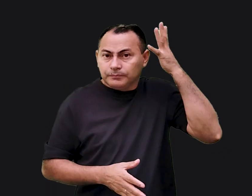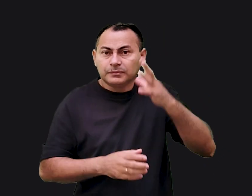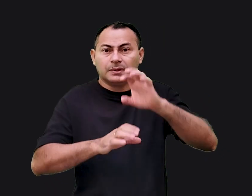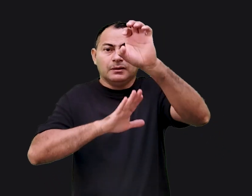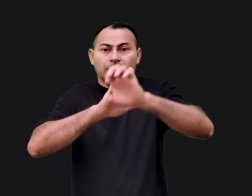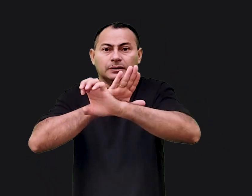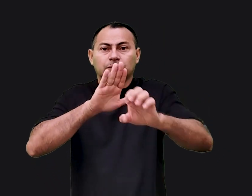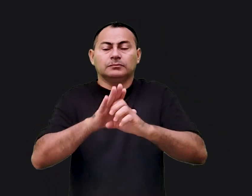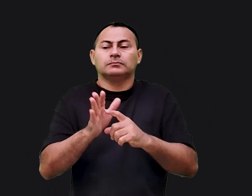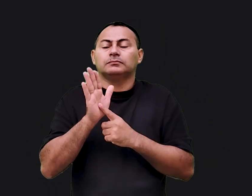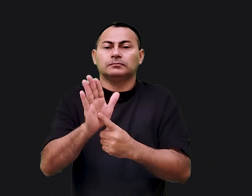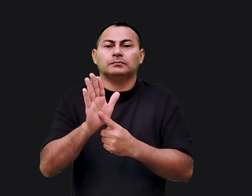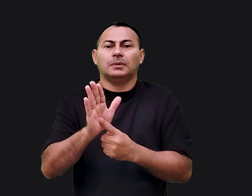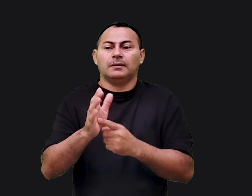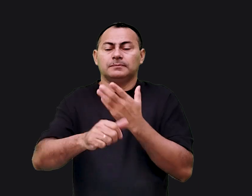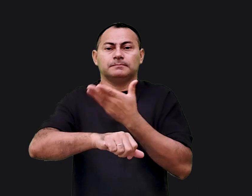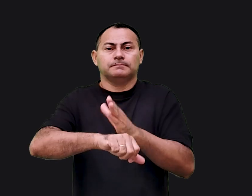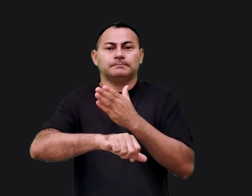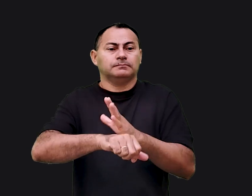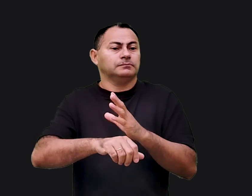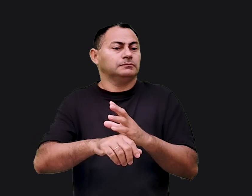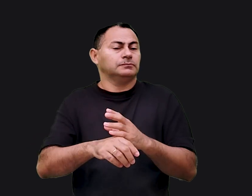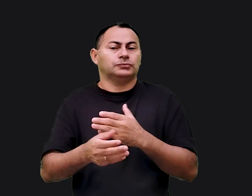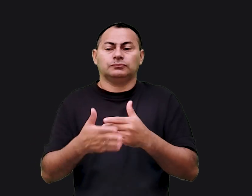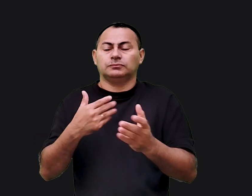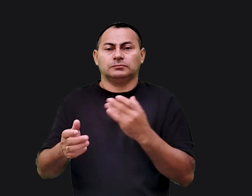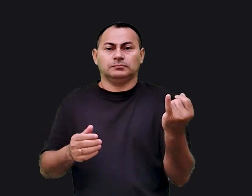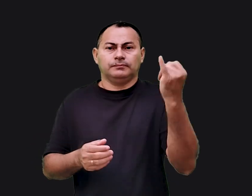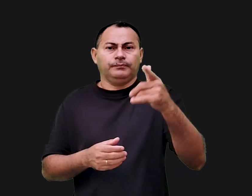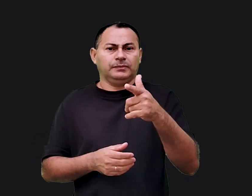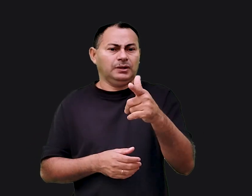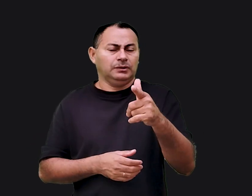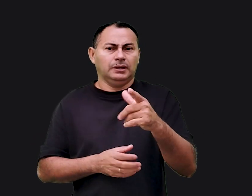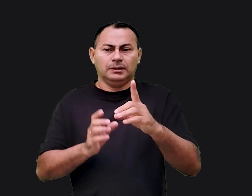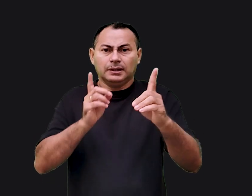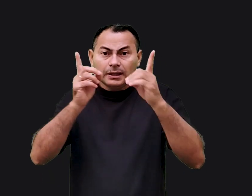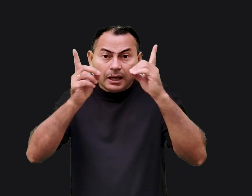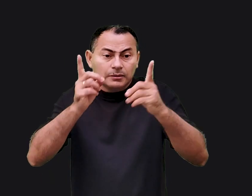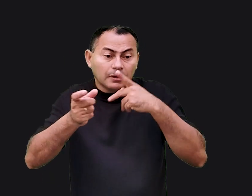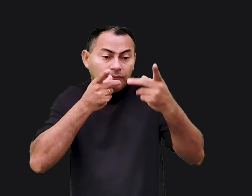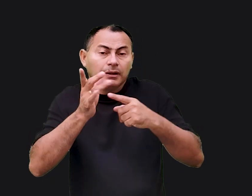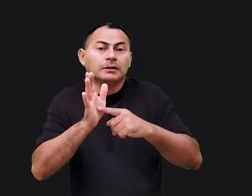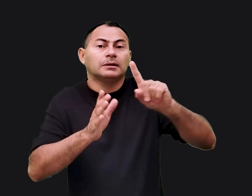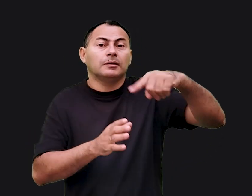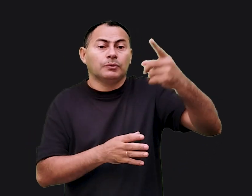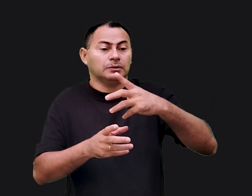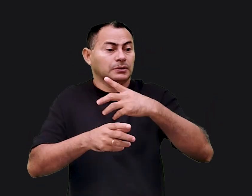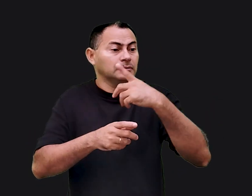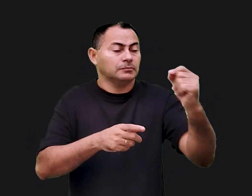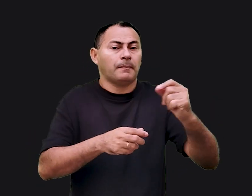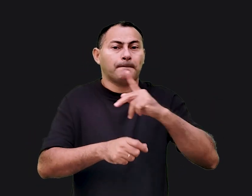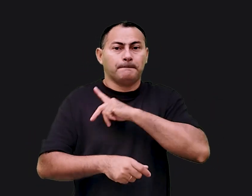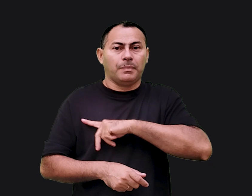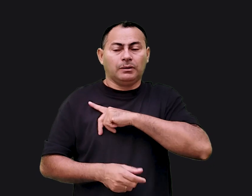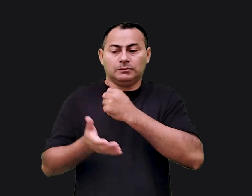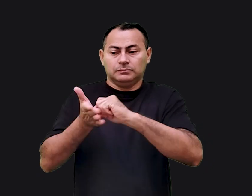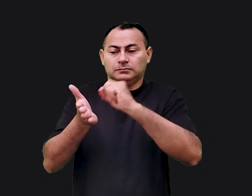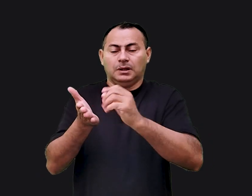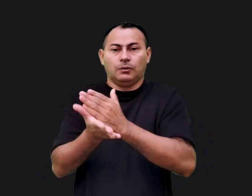o evangelho o resultado foi praticamente insignificante não existem dados que indicam que depois que saiu dali Paulo tem escrito alguma